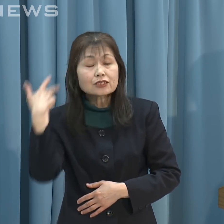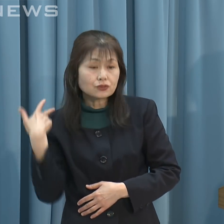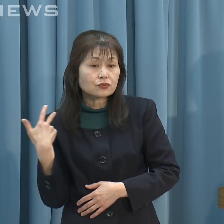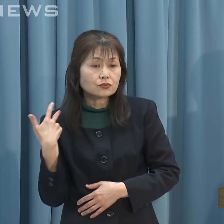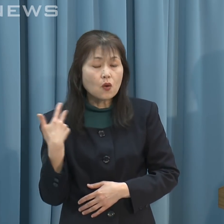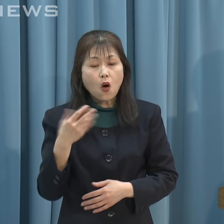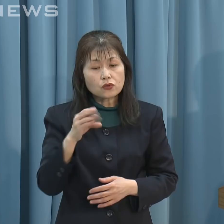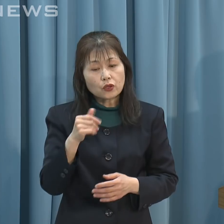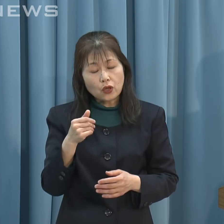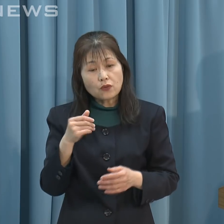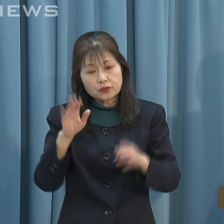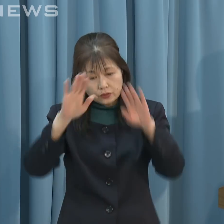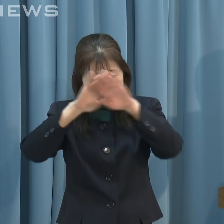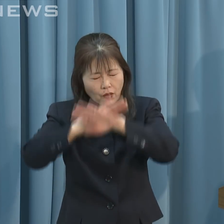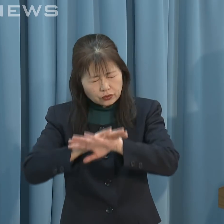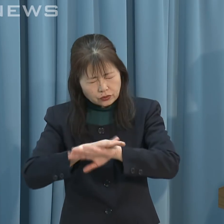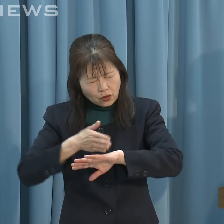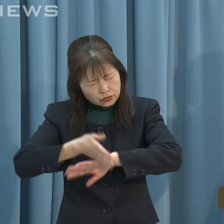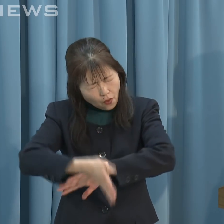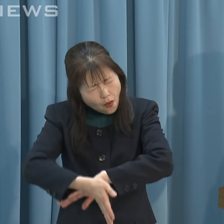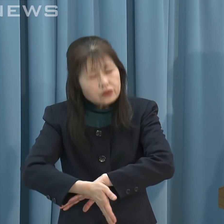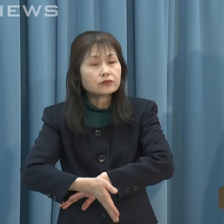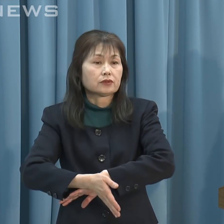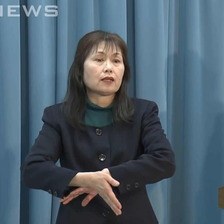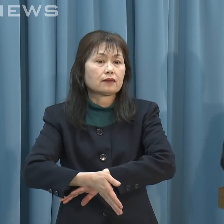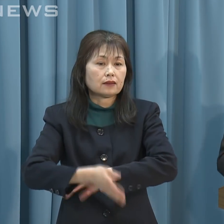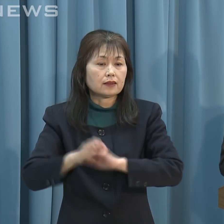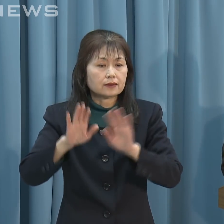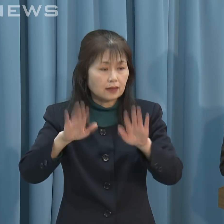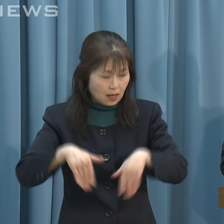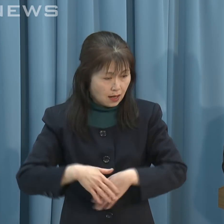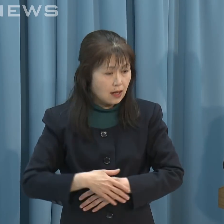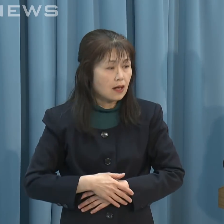の、まあ、夜は遅い時間だったと思うんですけど、はい、まあ、その時の